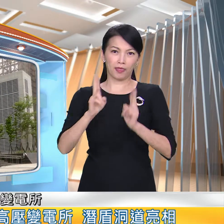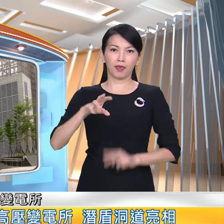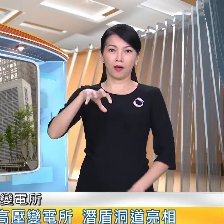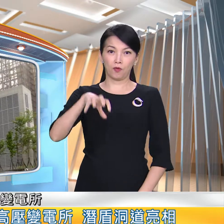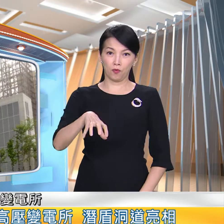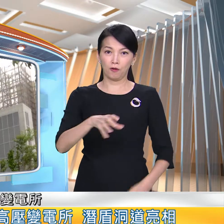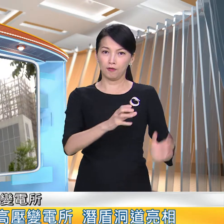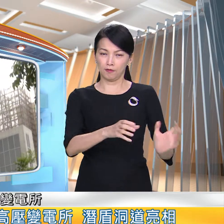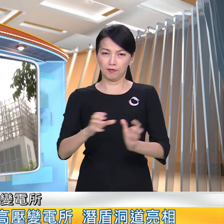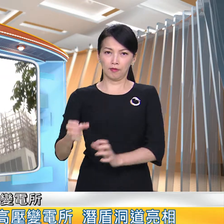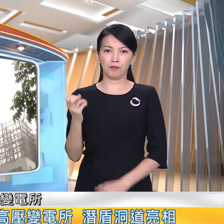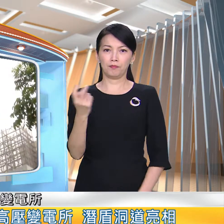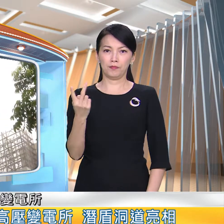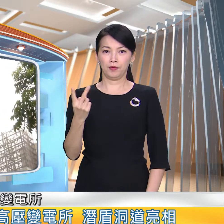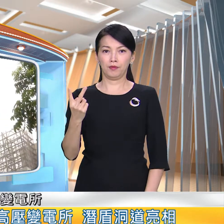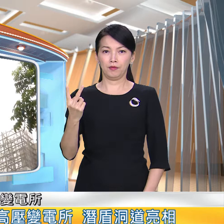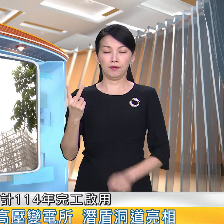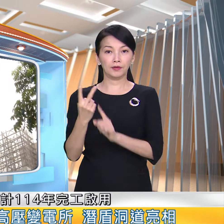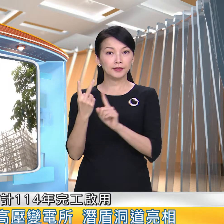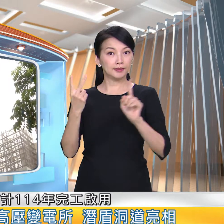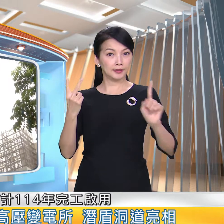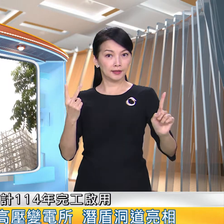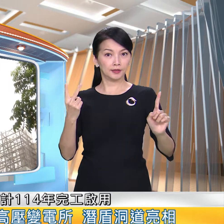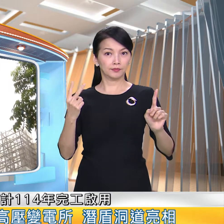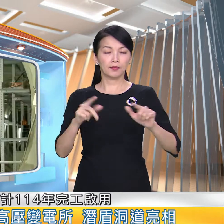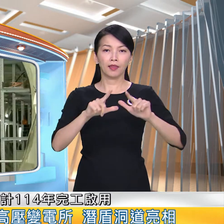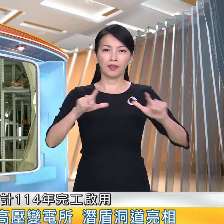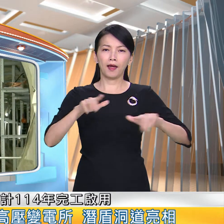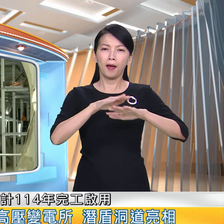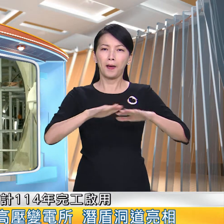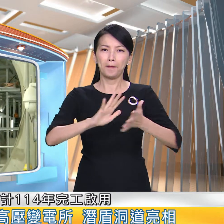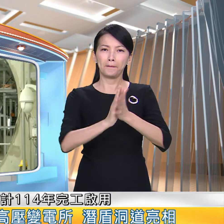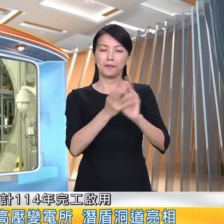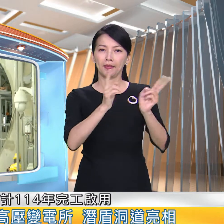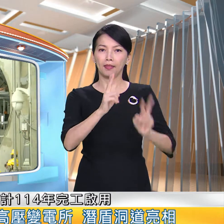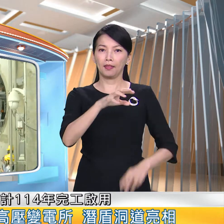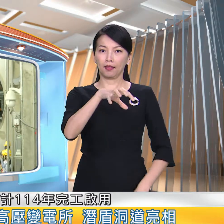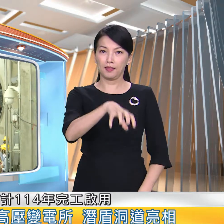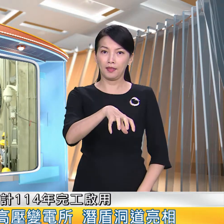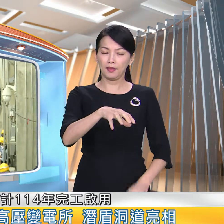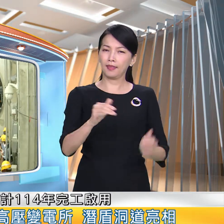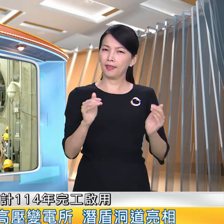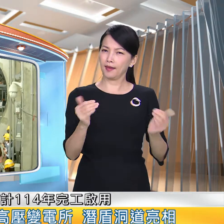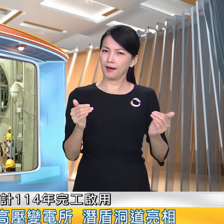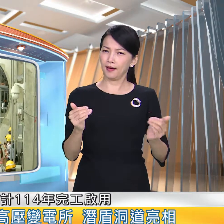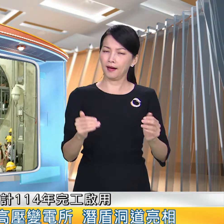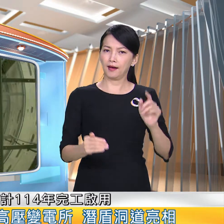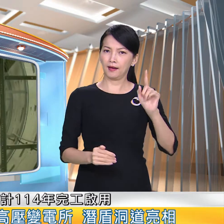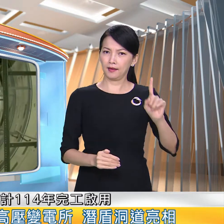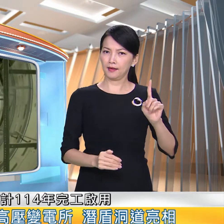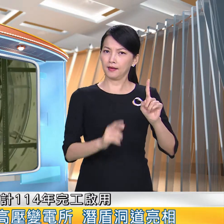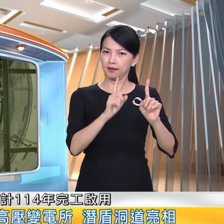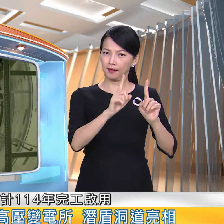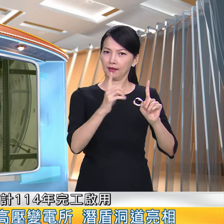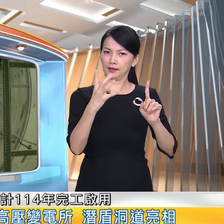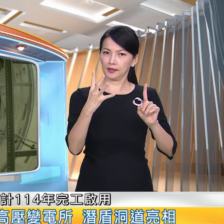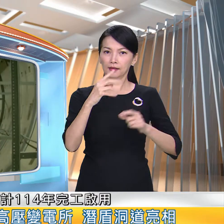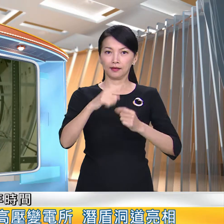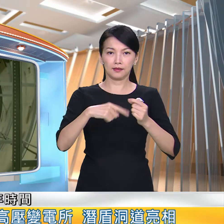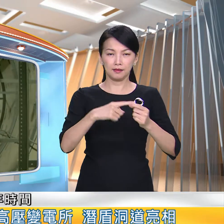所。大安变电所预计114年完工启用。台电花了10年